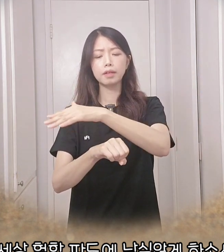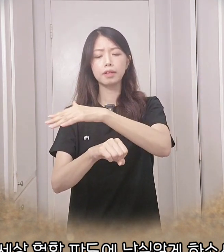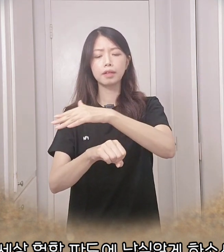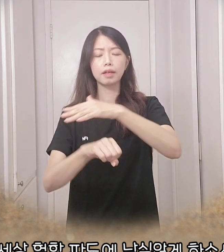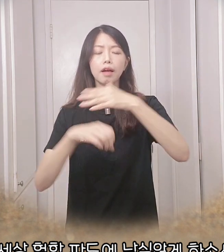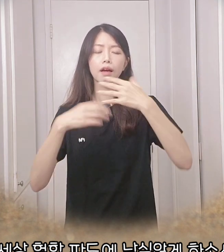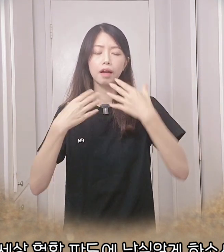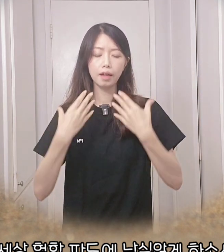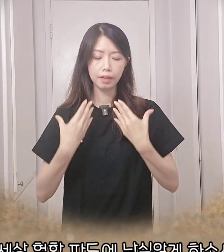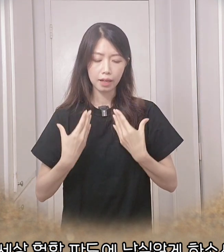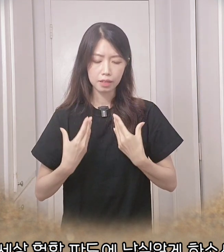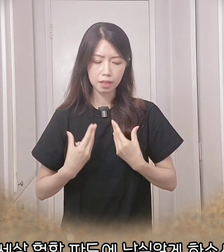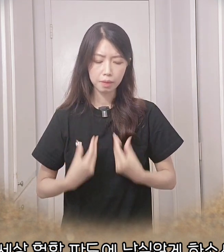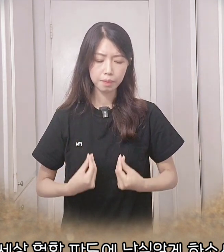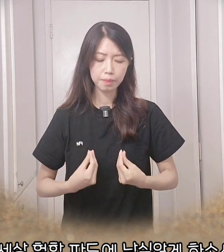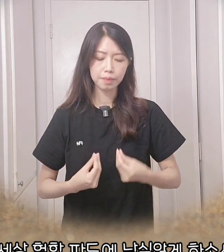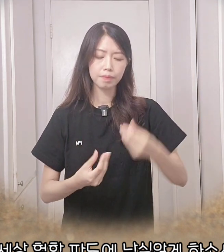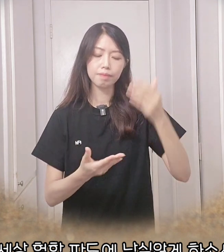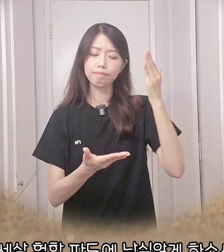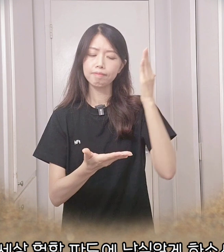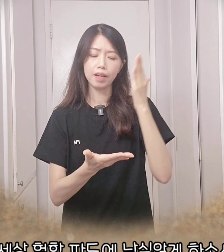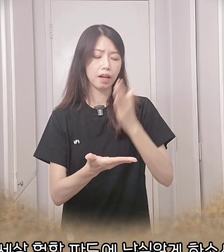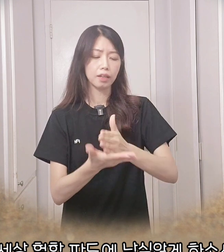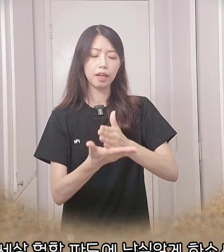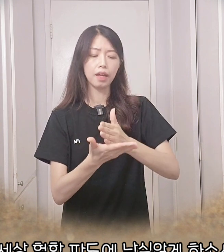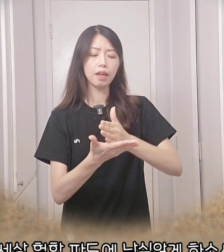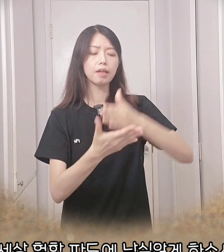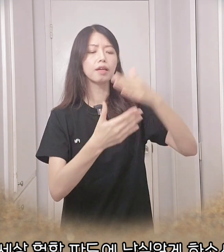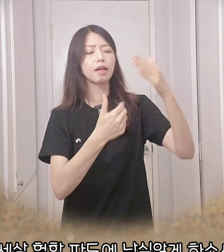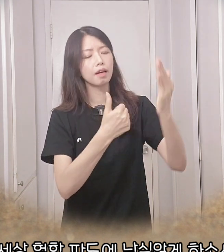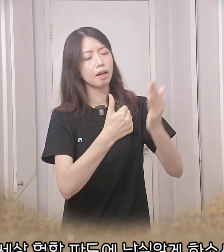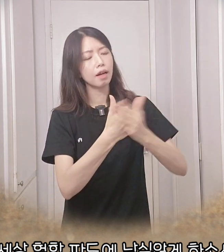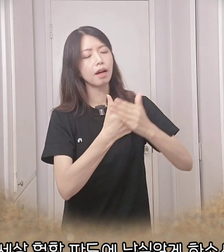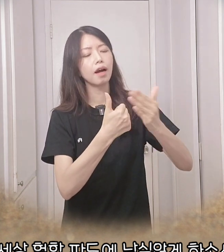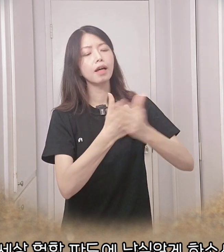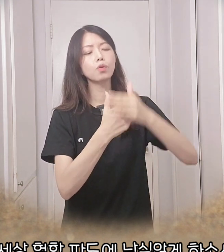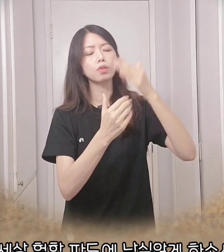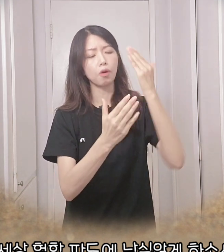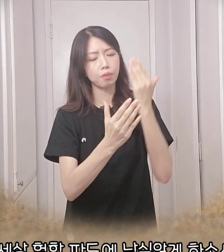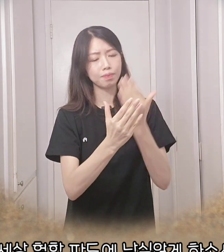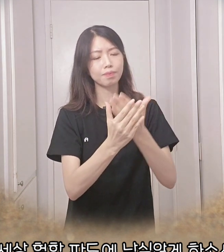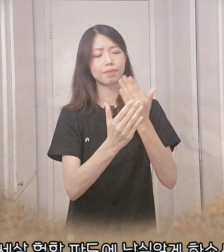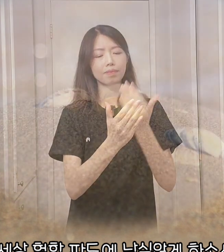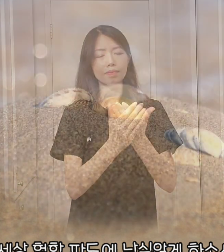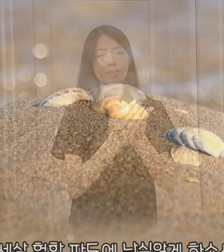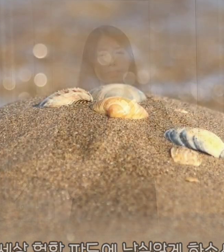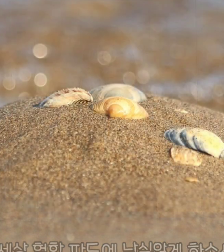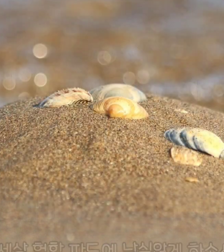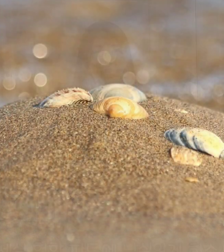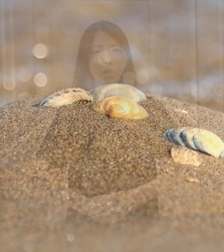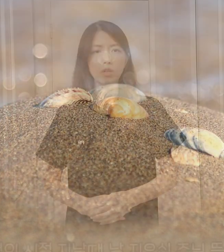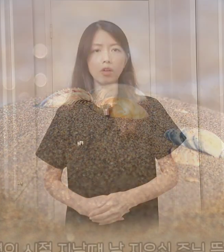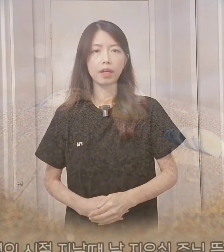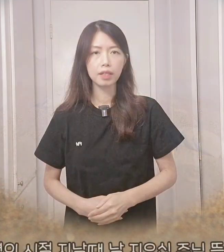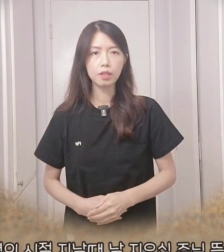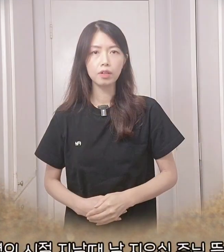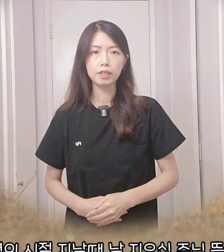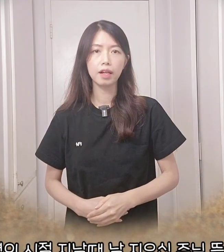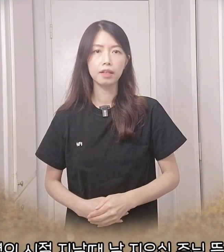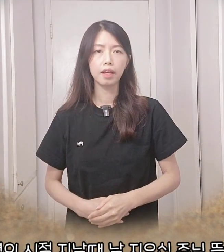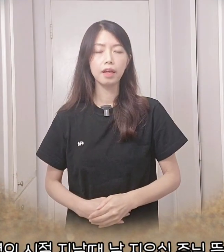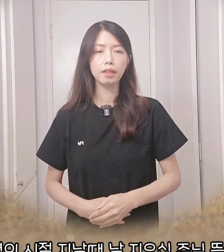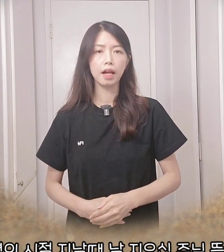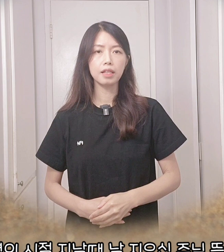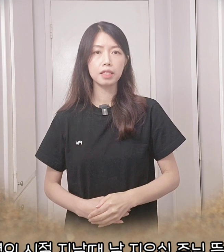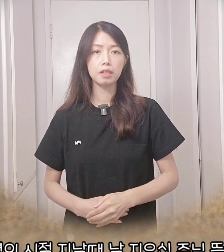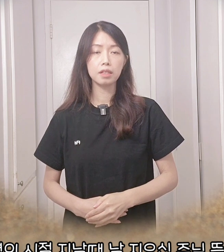파도에 낙심 않게 하소서. 청년의 시절